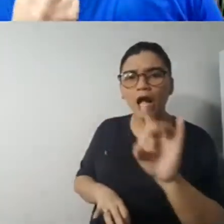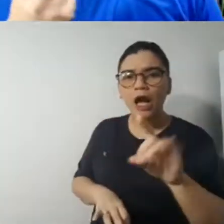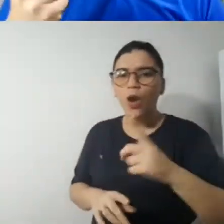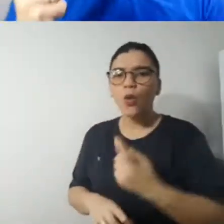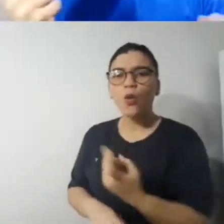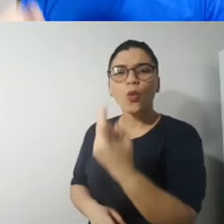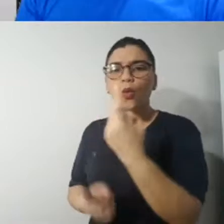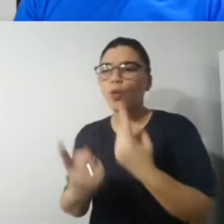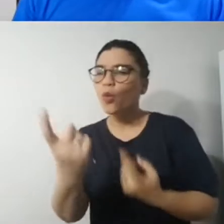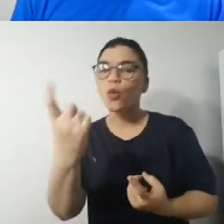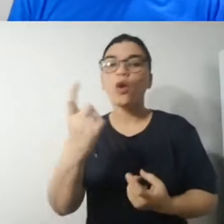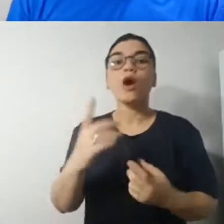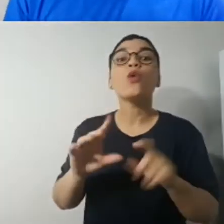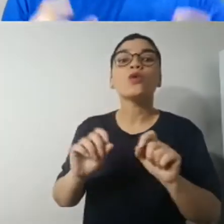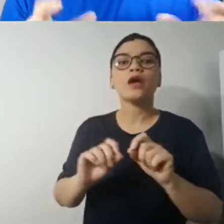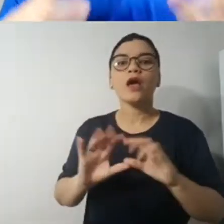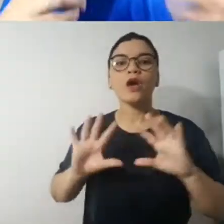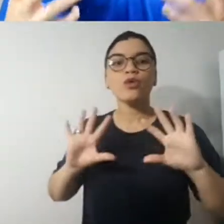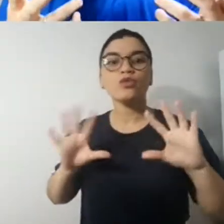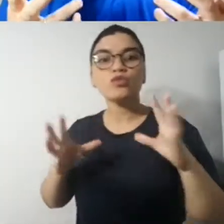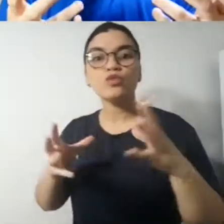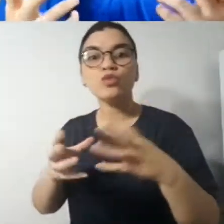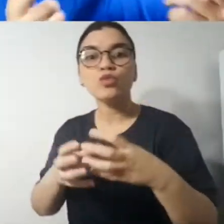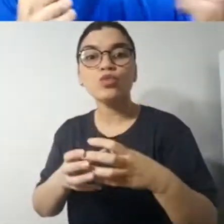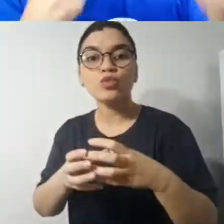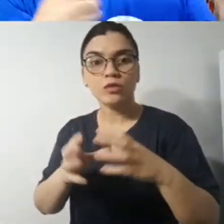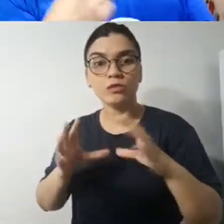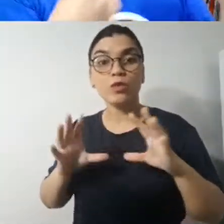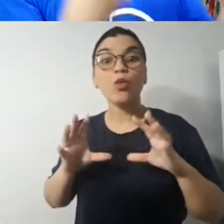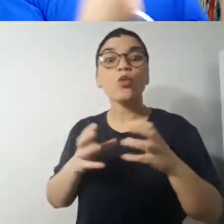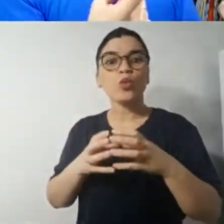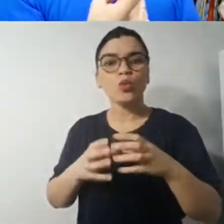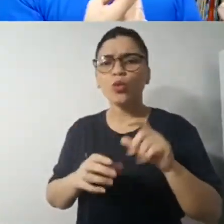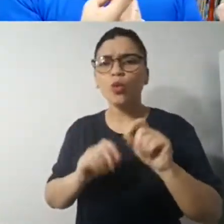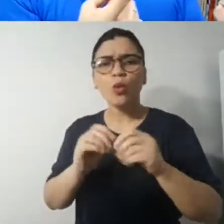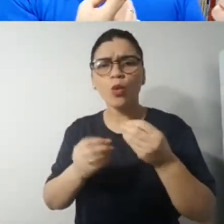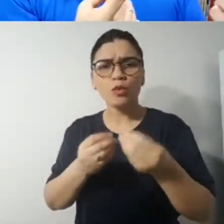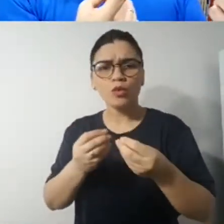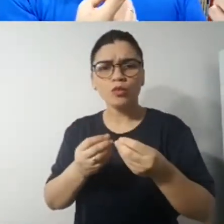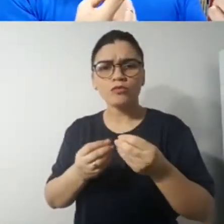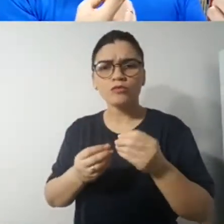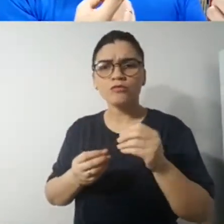o cristianismo, ele é a unidade na diversidade